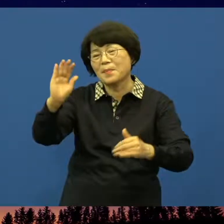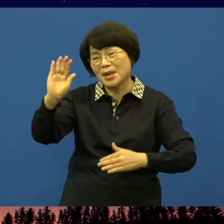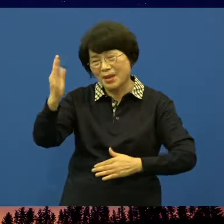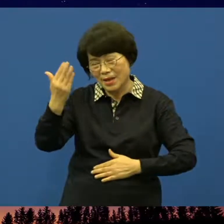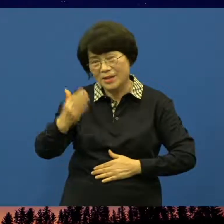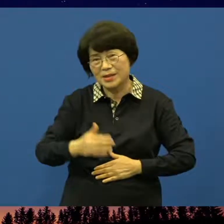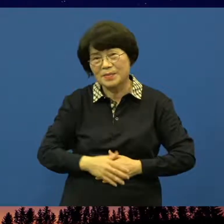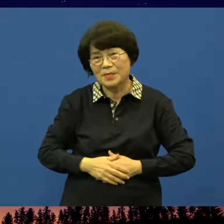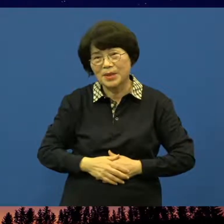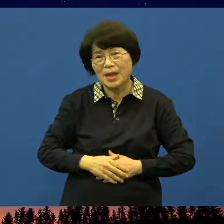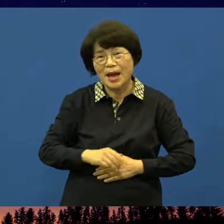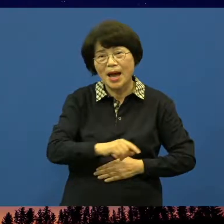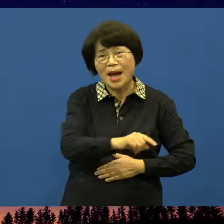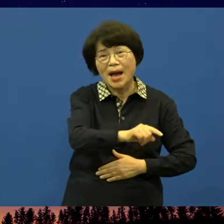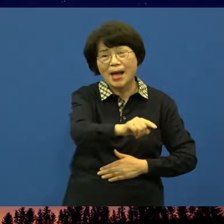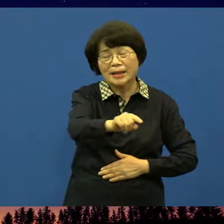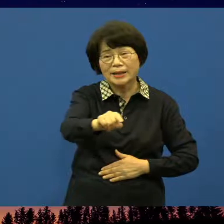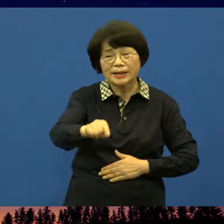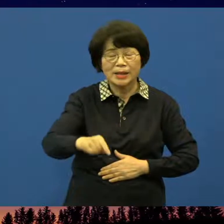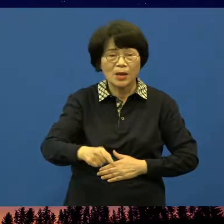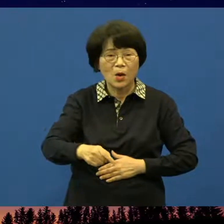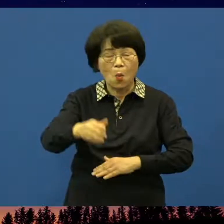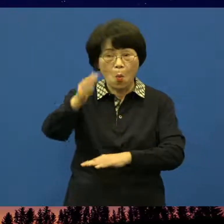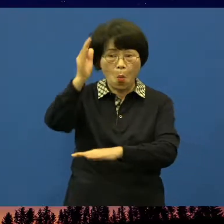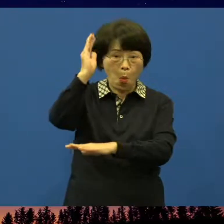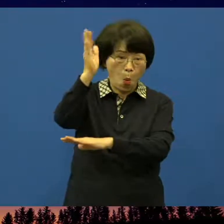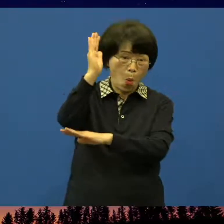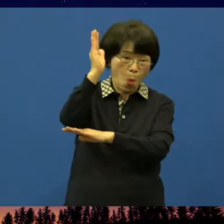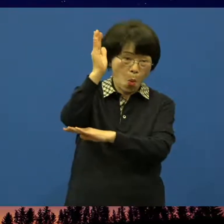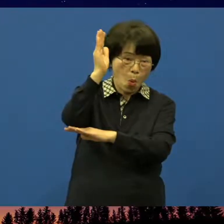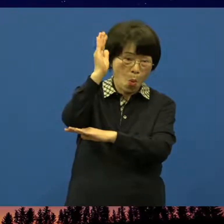예, 그들은 뭐 대단한 설교자들인데 우울증이 많아요.